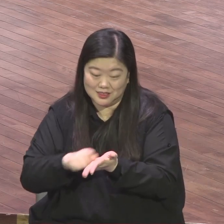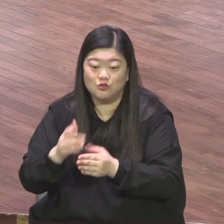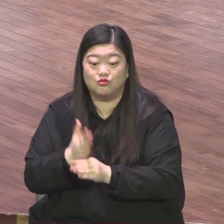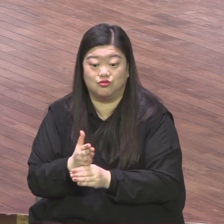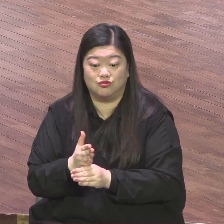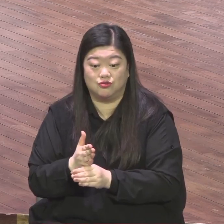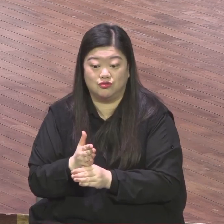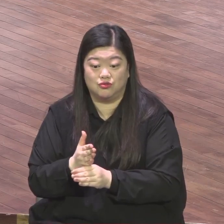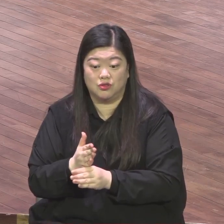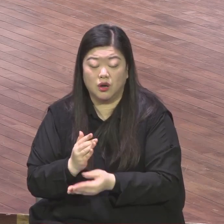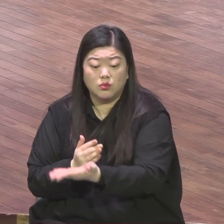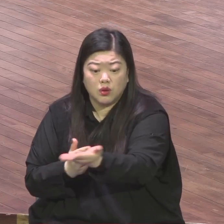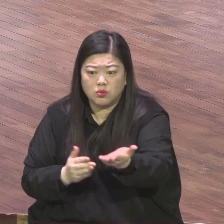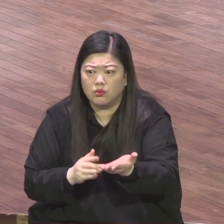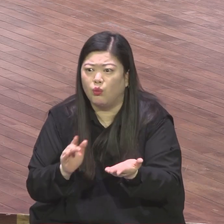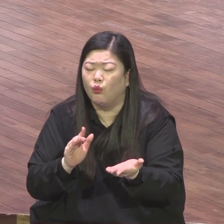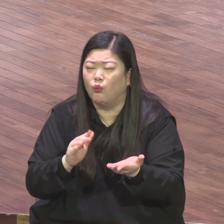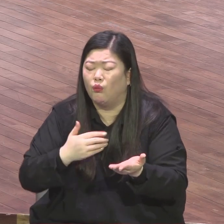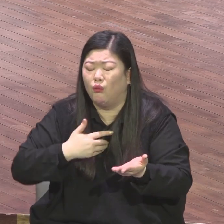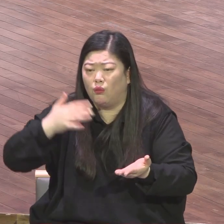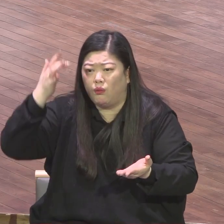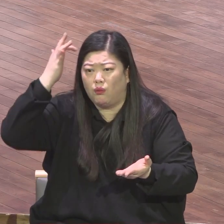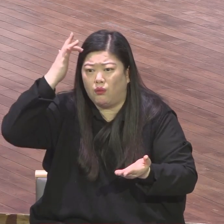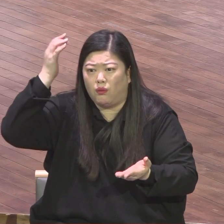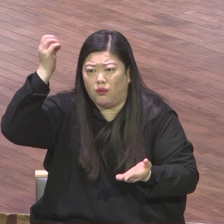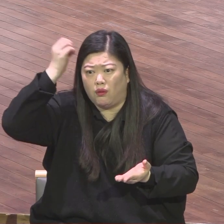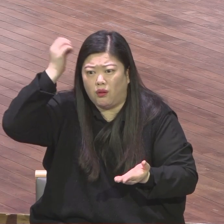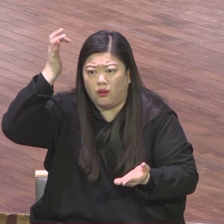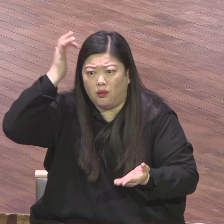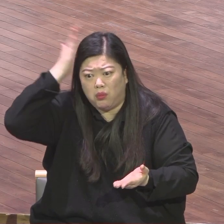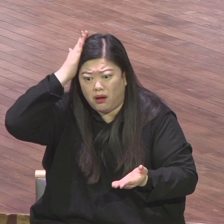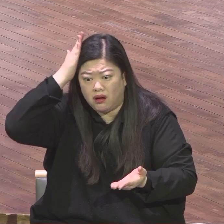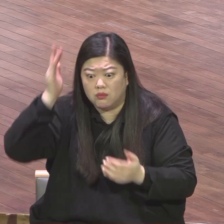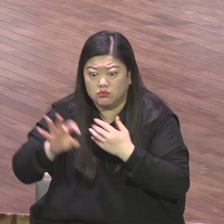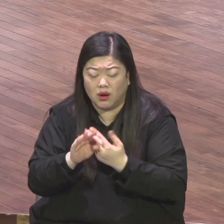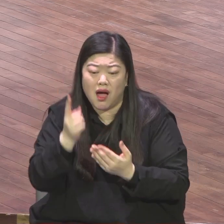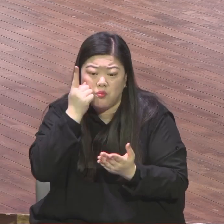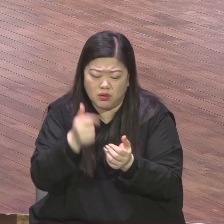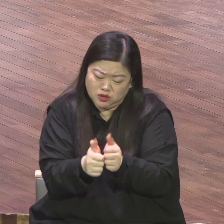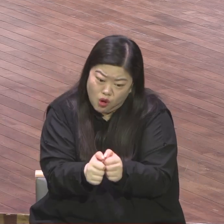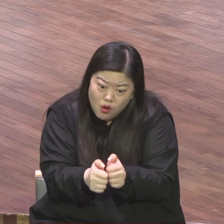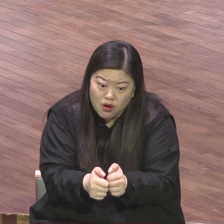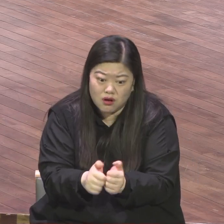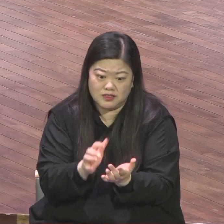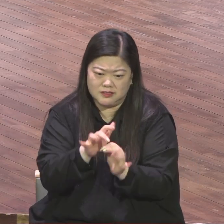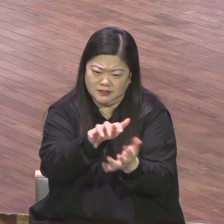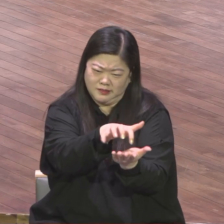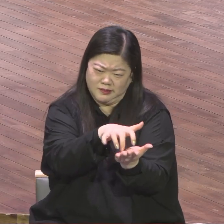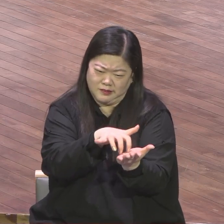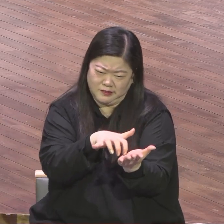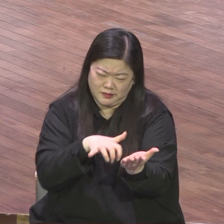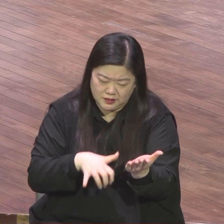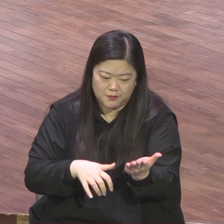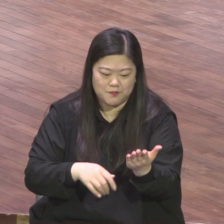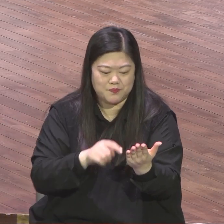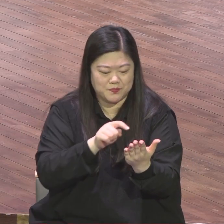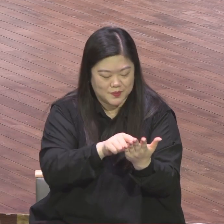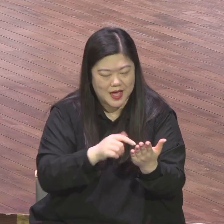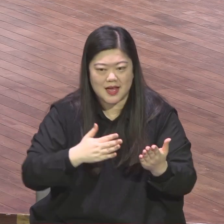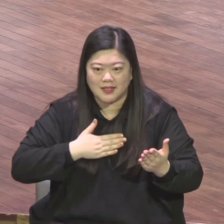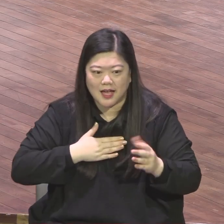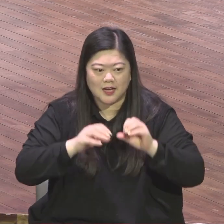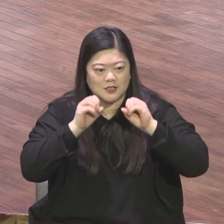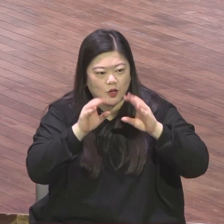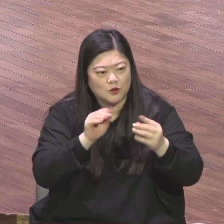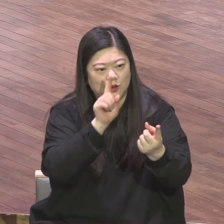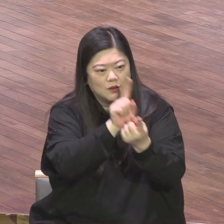걸쳐서 이제 복음운동의 플랫폼 현장 회복의 플랫폼을 살펴보았는데 이제는 그 플랫폼을 바탕으로 실제로 움직인